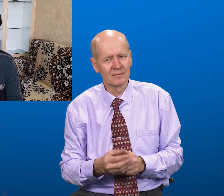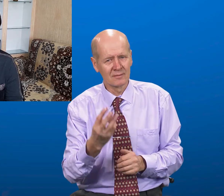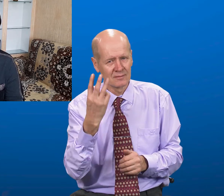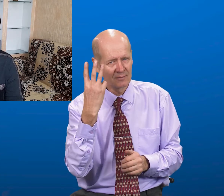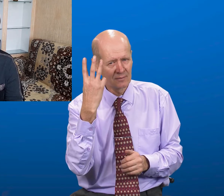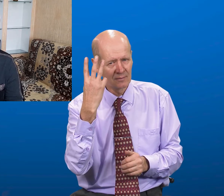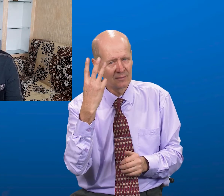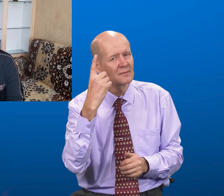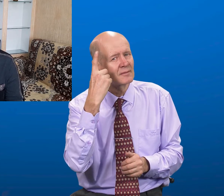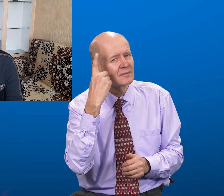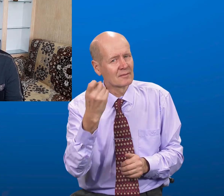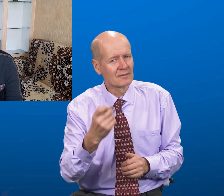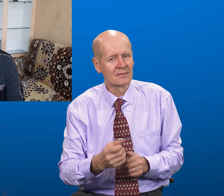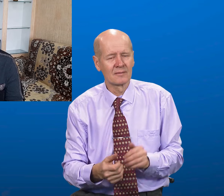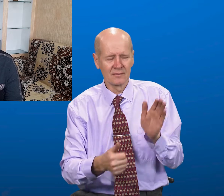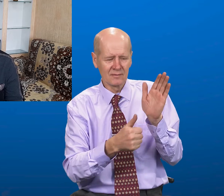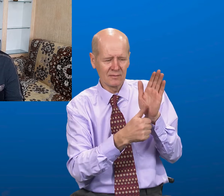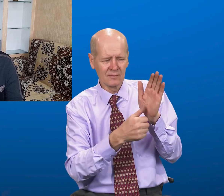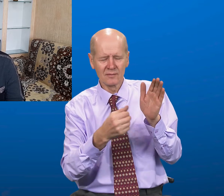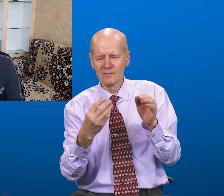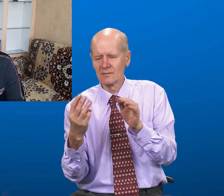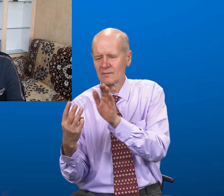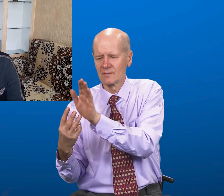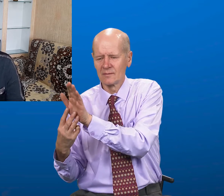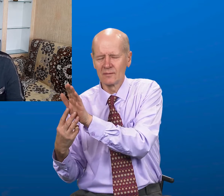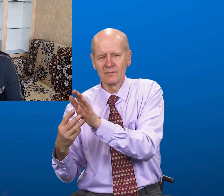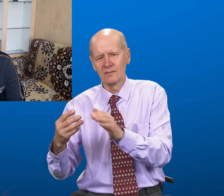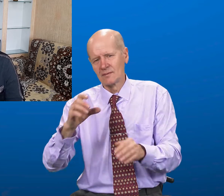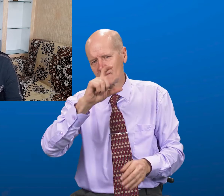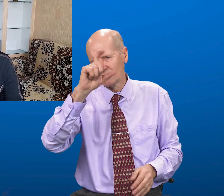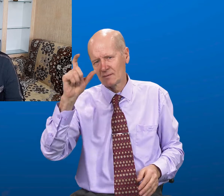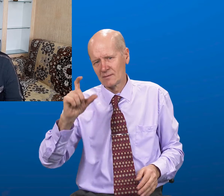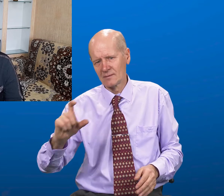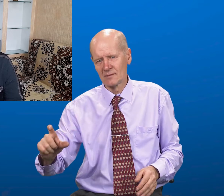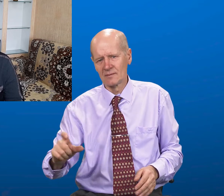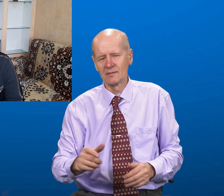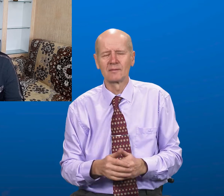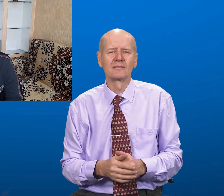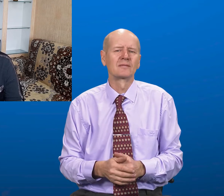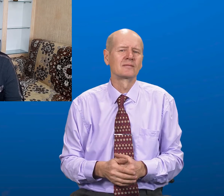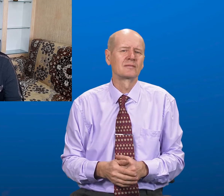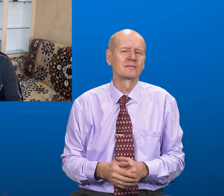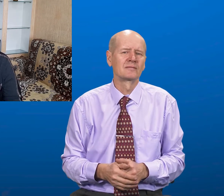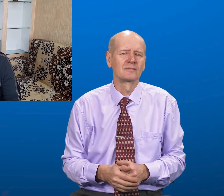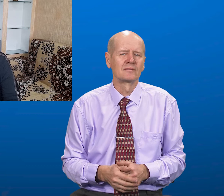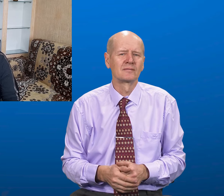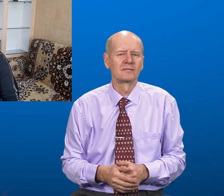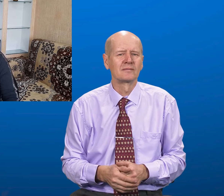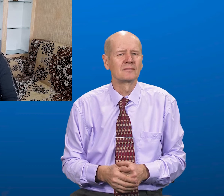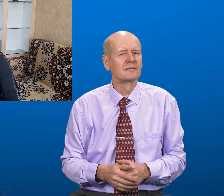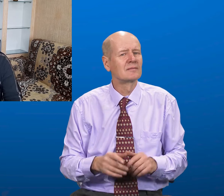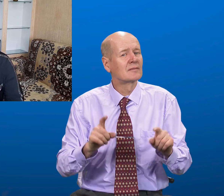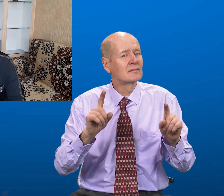Третья весть записана в стихах 6 по 8. Прочитайте их самостоятельно и ответьте на следующие